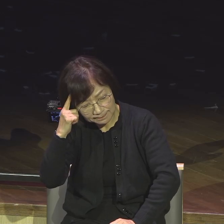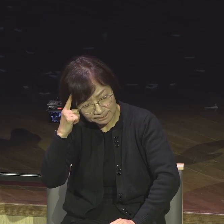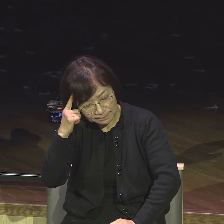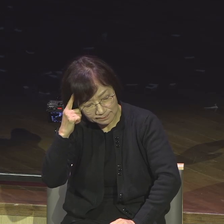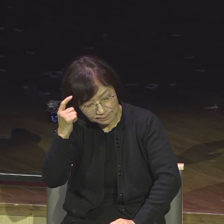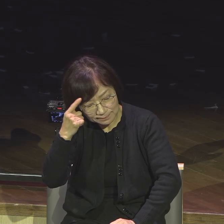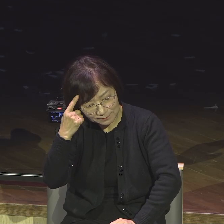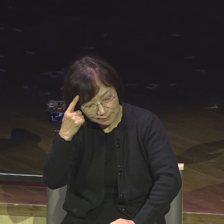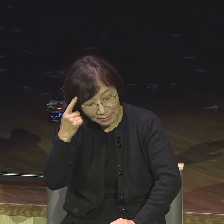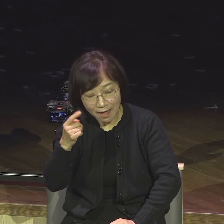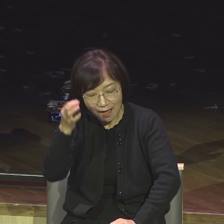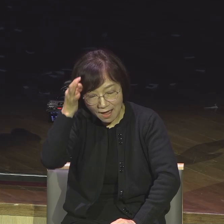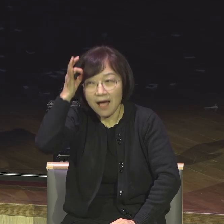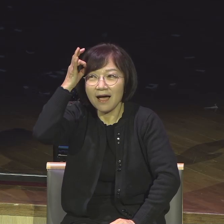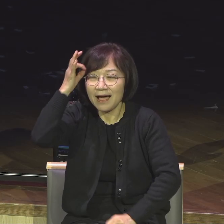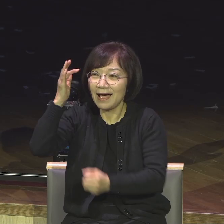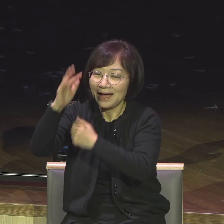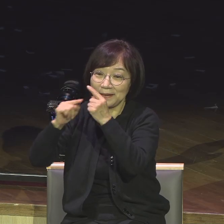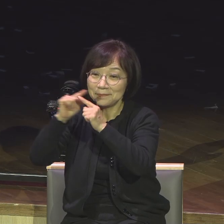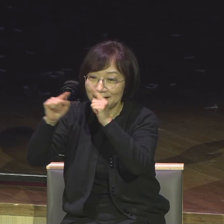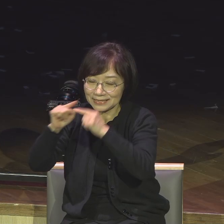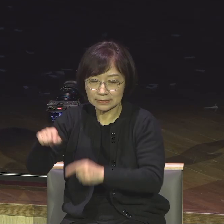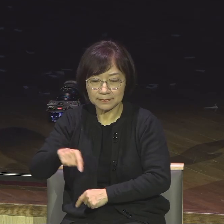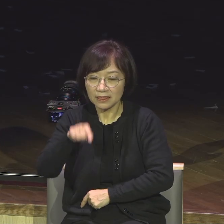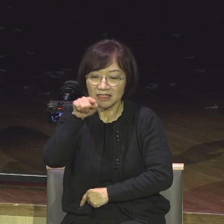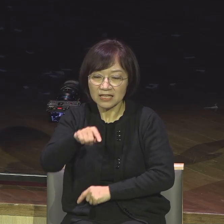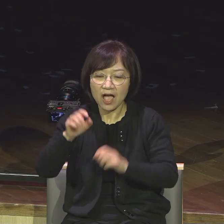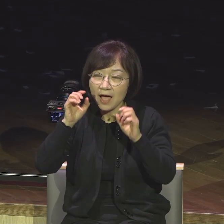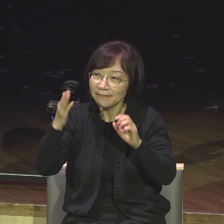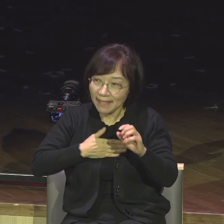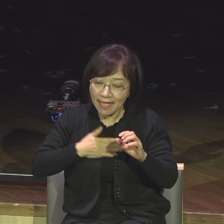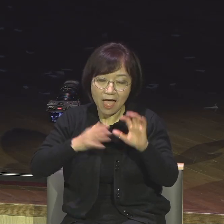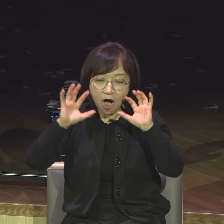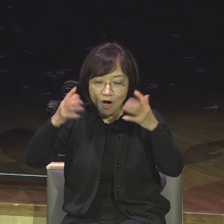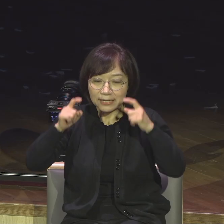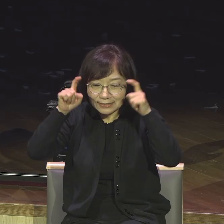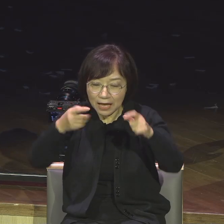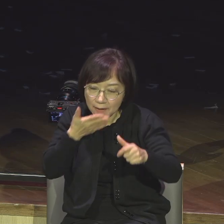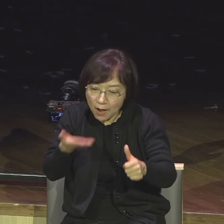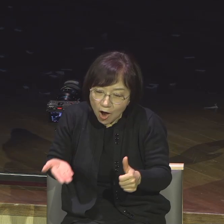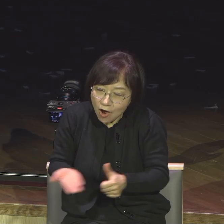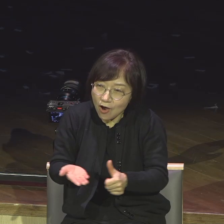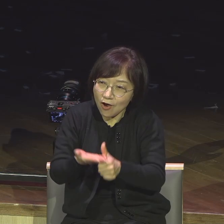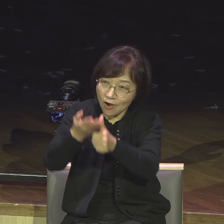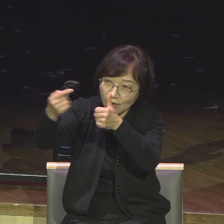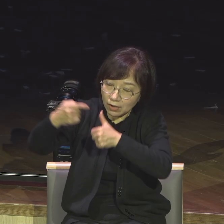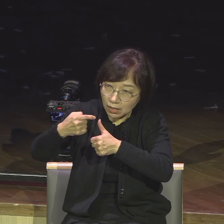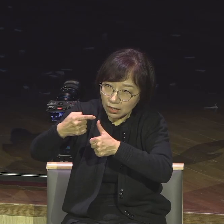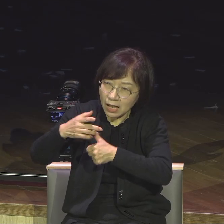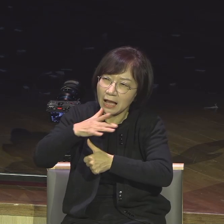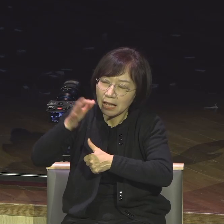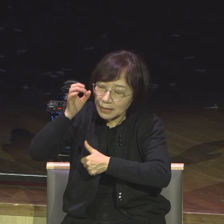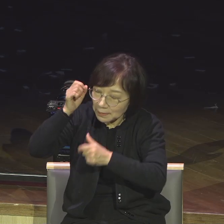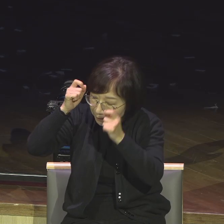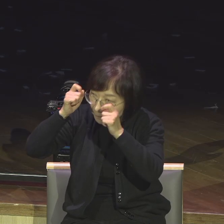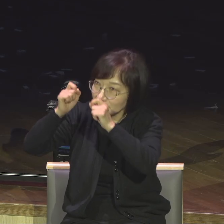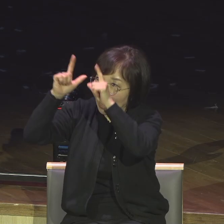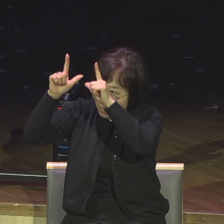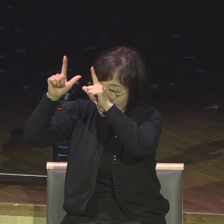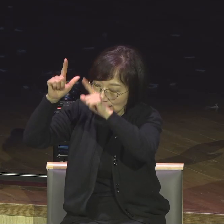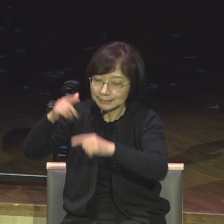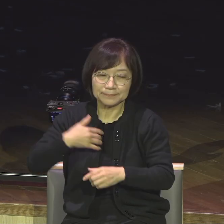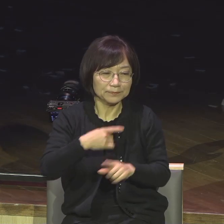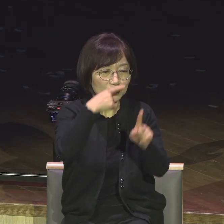내 어린 양을 먹이라는 예수님의 말씀을 잡고 교회 주일학교에서 아이들에게